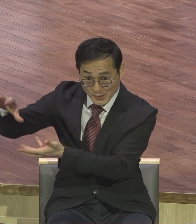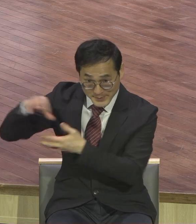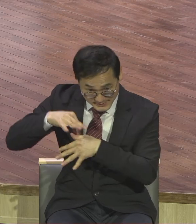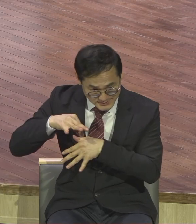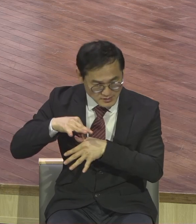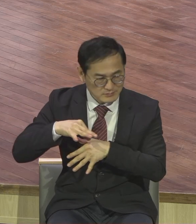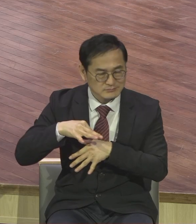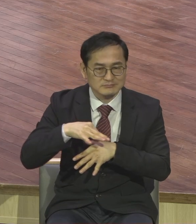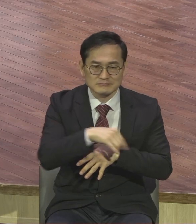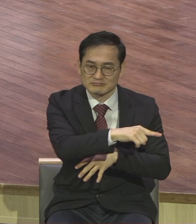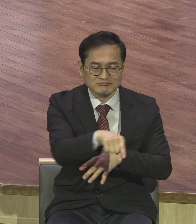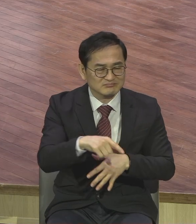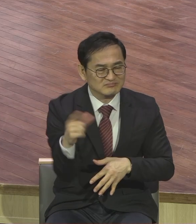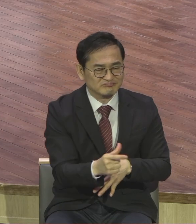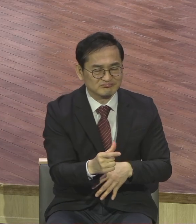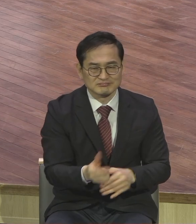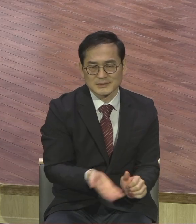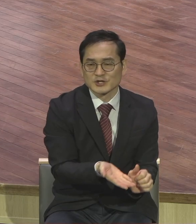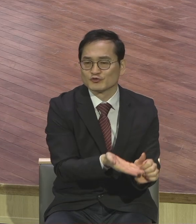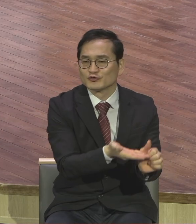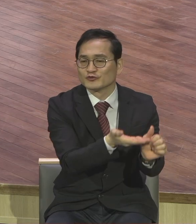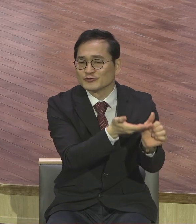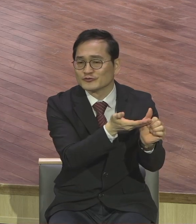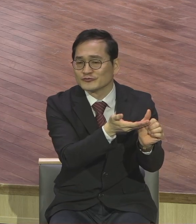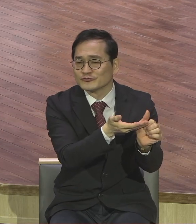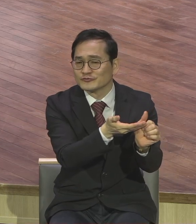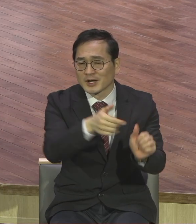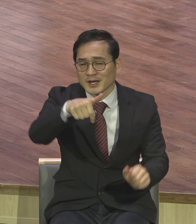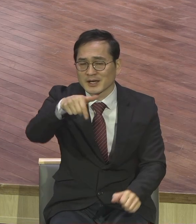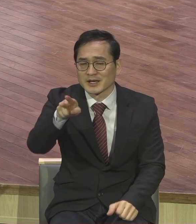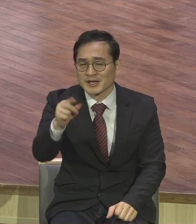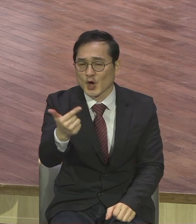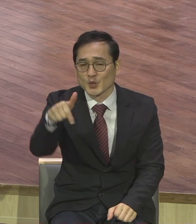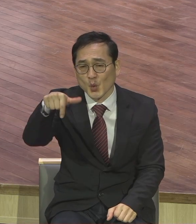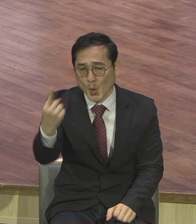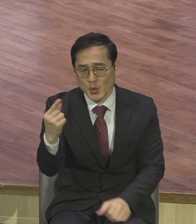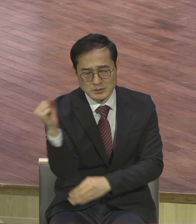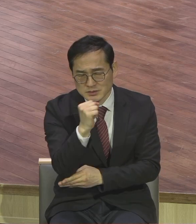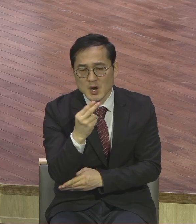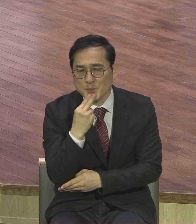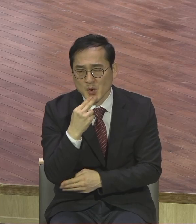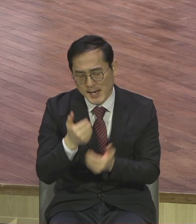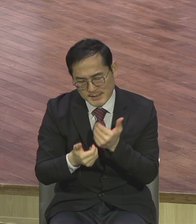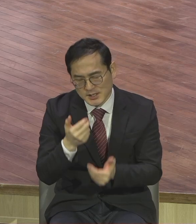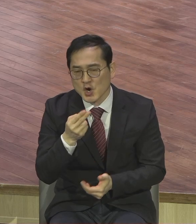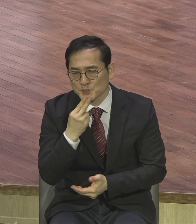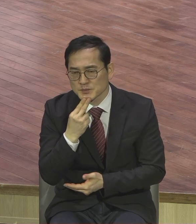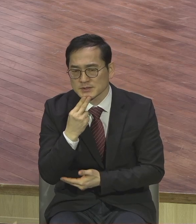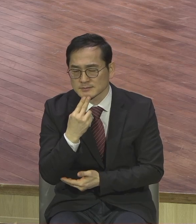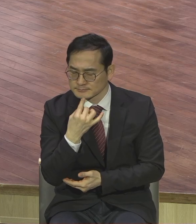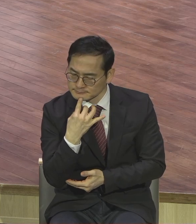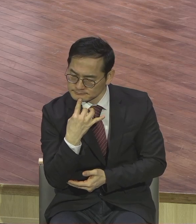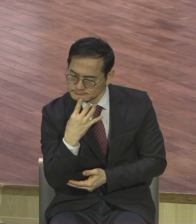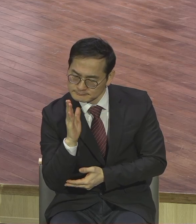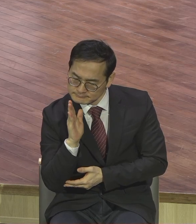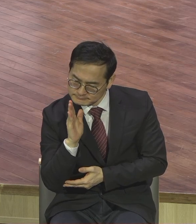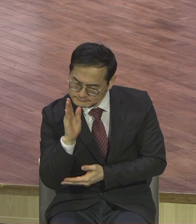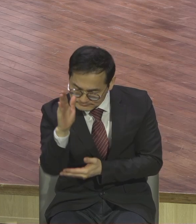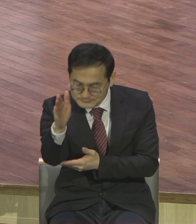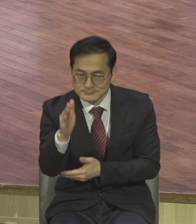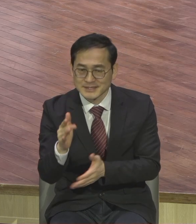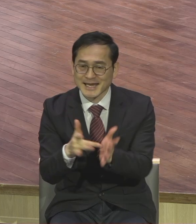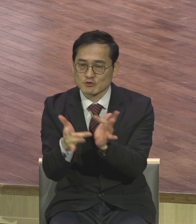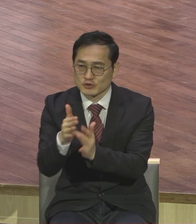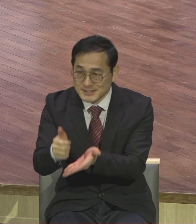견고하게 하는 흔들리지 않고 갈등하지 않고 일심전심 지속으로 그렇게 주를 섬길 수